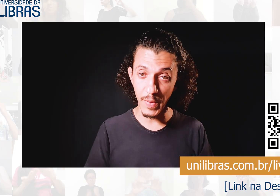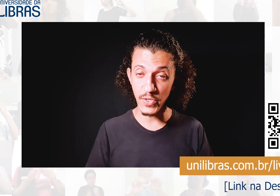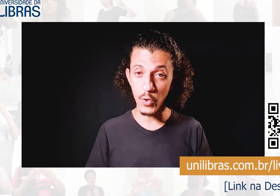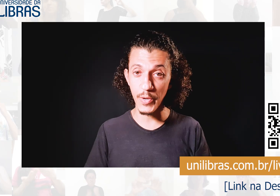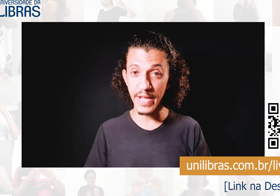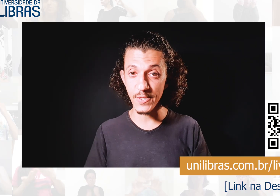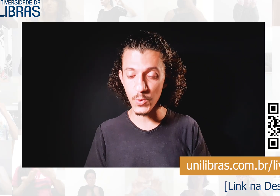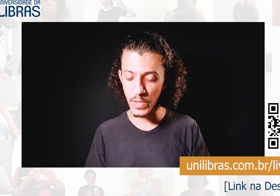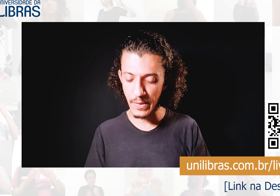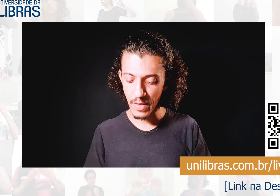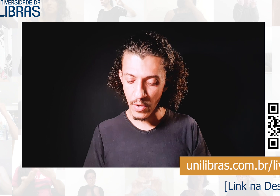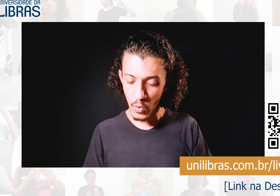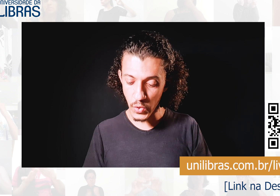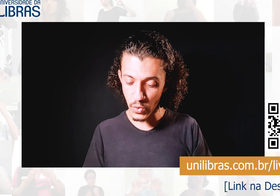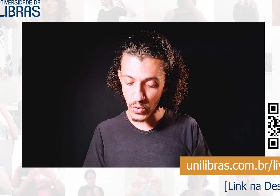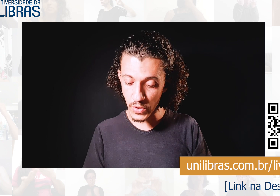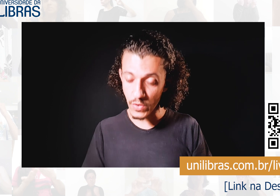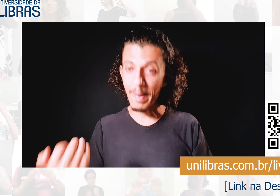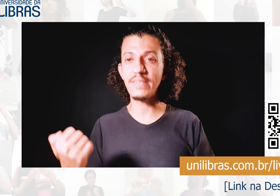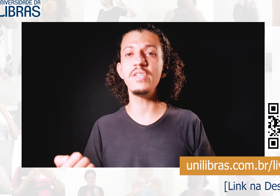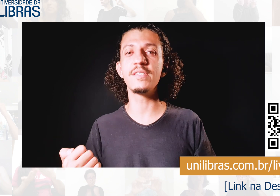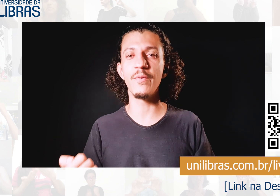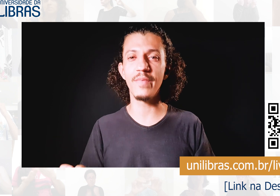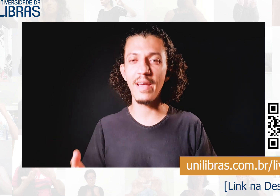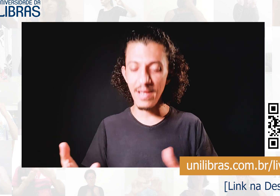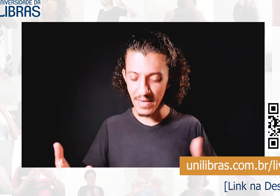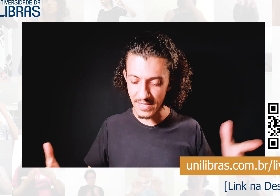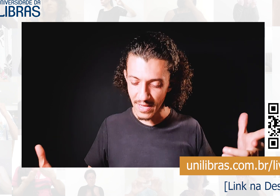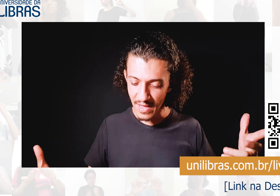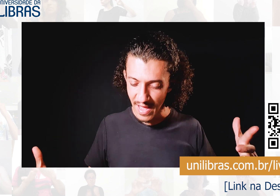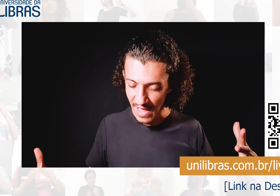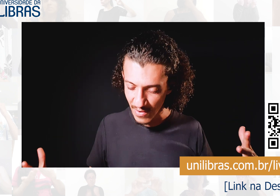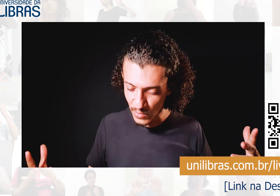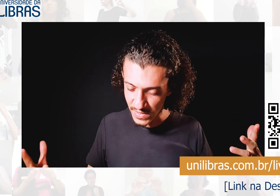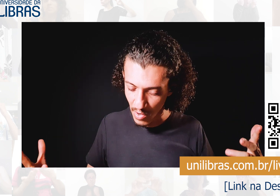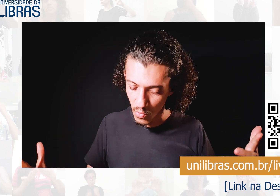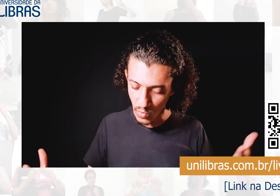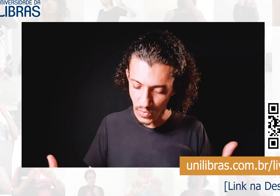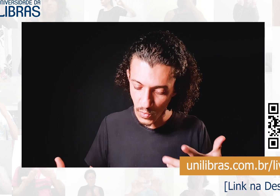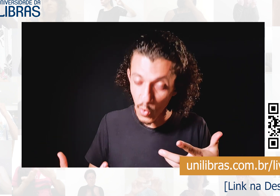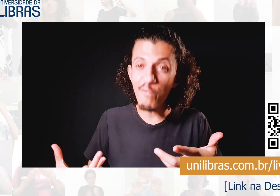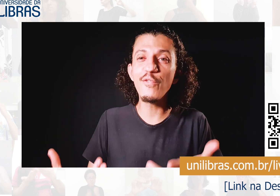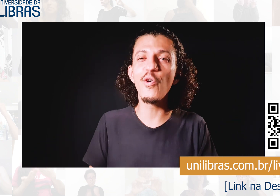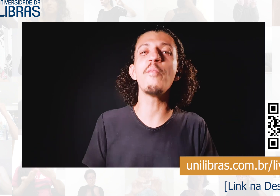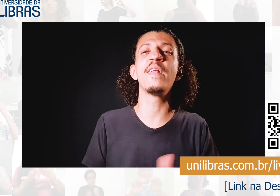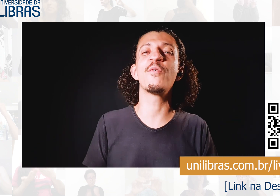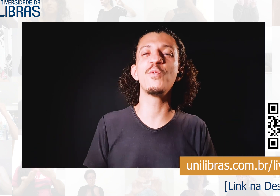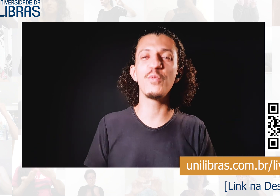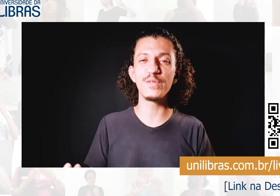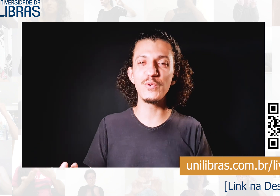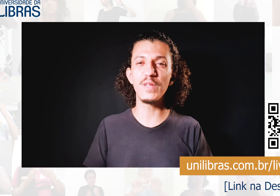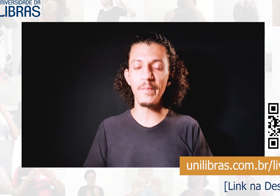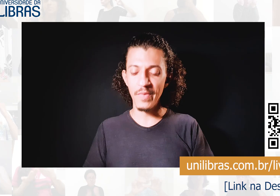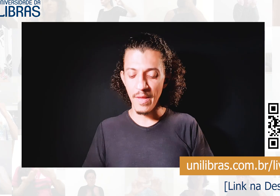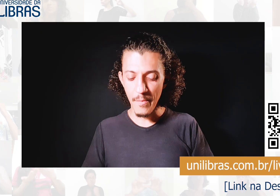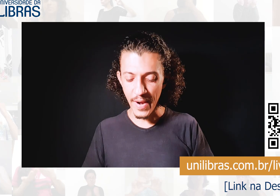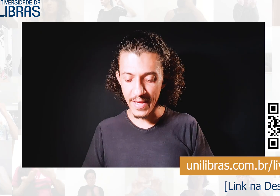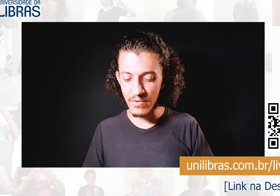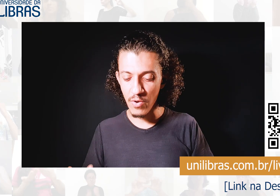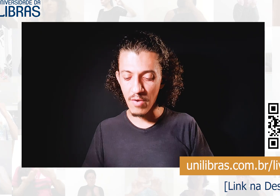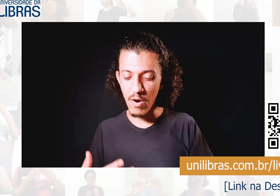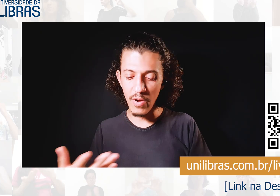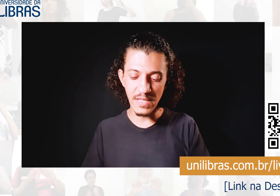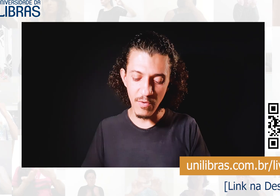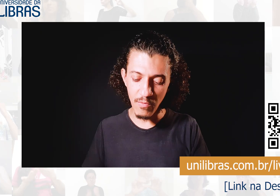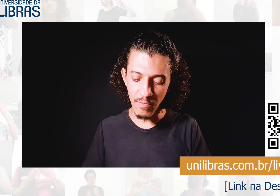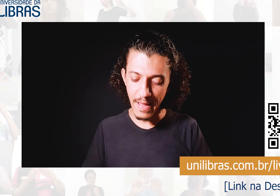passa a fazer parte da comunidade surda, os surdos nos batizam, né? Eles nos dão um novo nome na cultura surda,